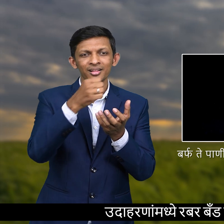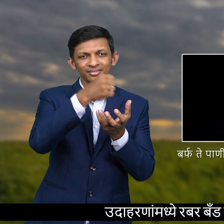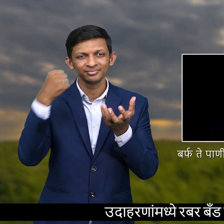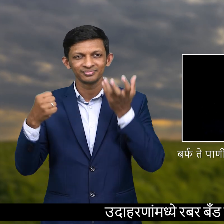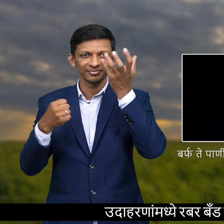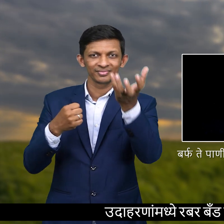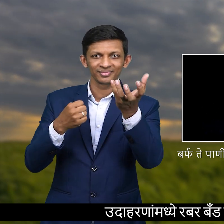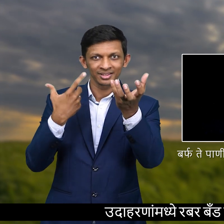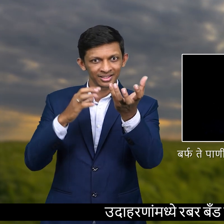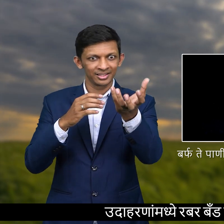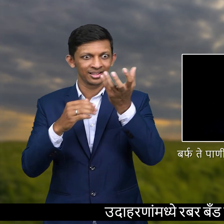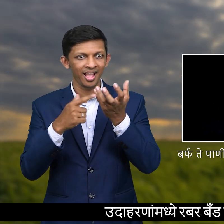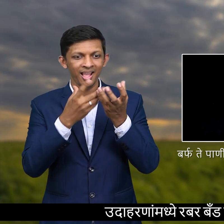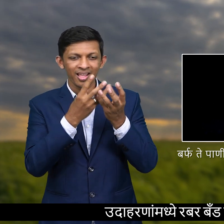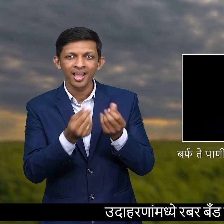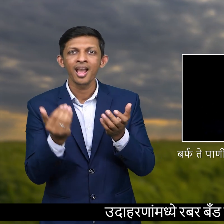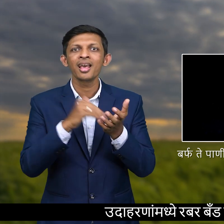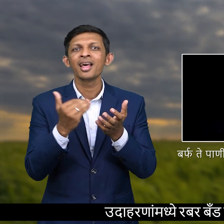समाविष्ट आहे.